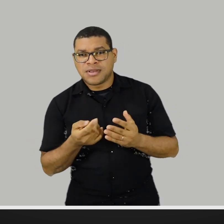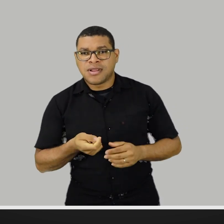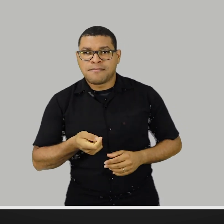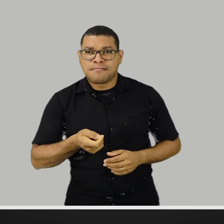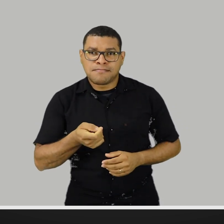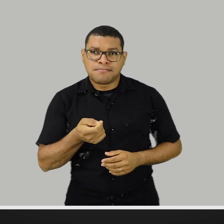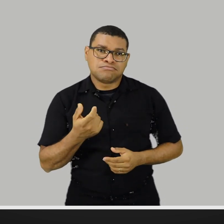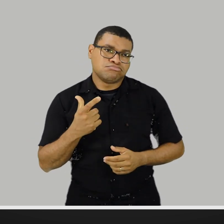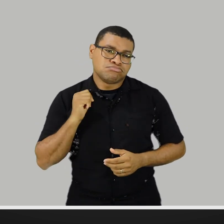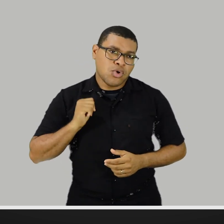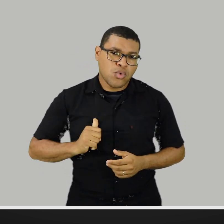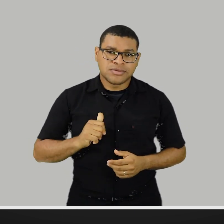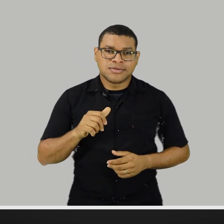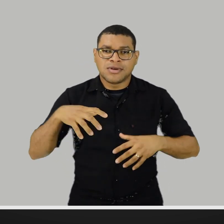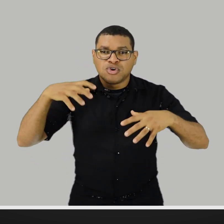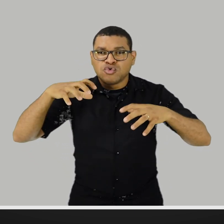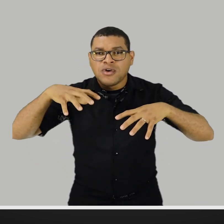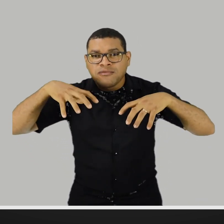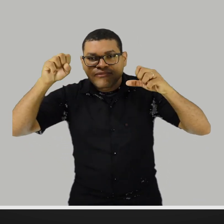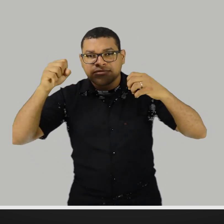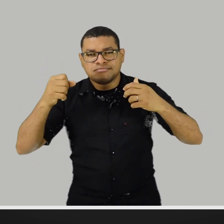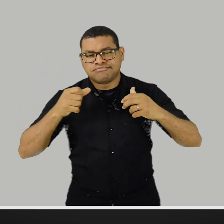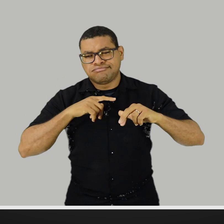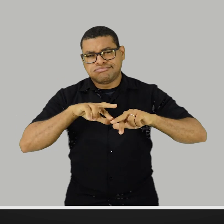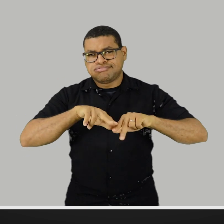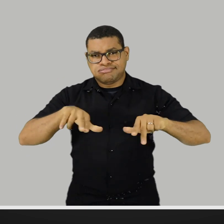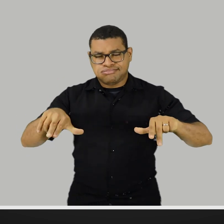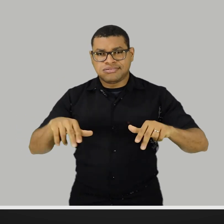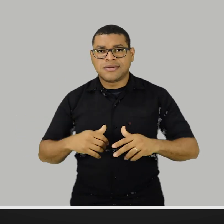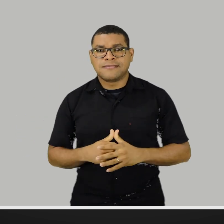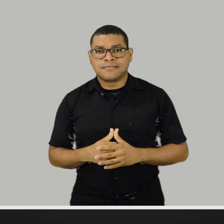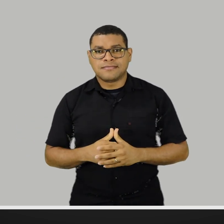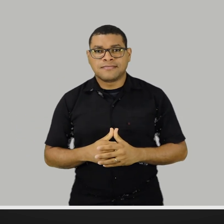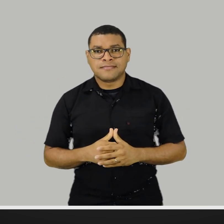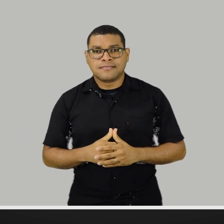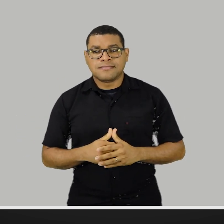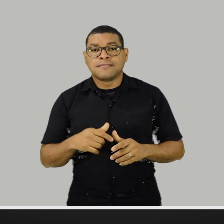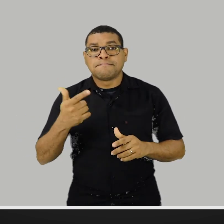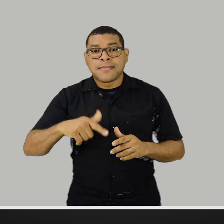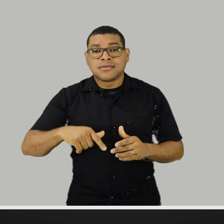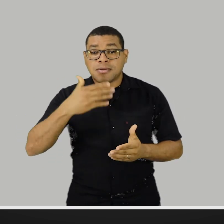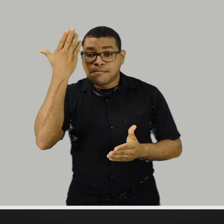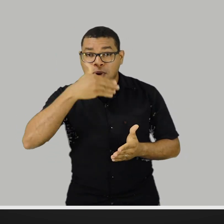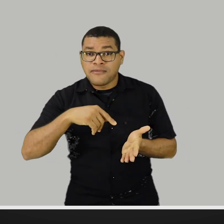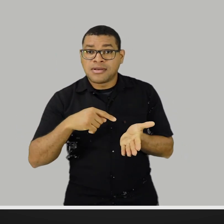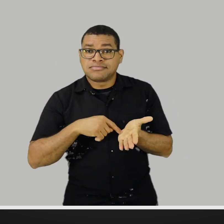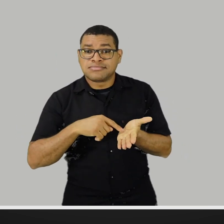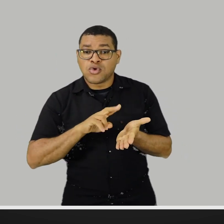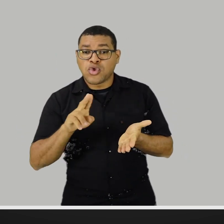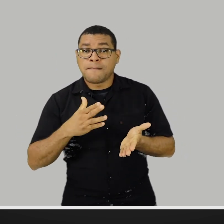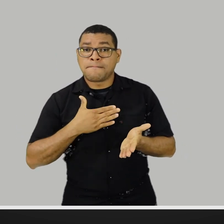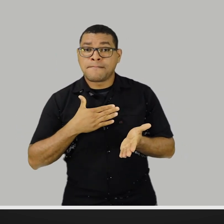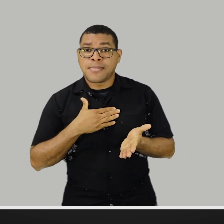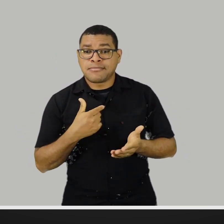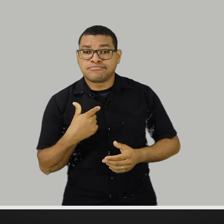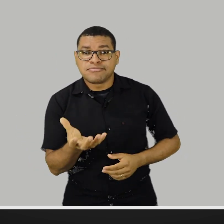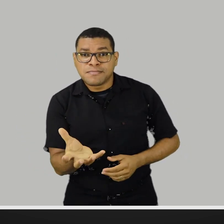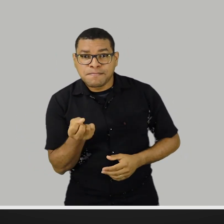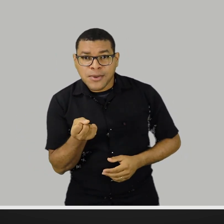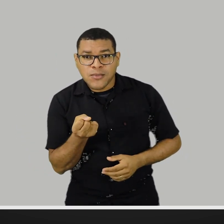seguro-defeso é de cetera comprovante de saque nominal atualizado fornecido por agência